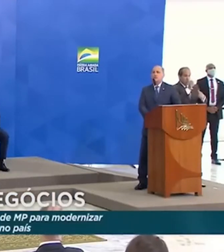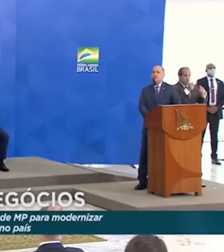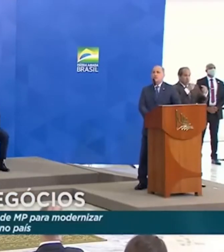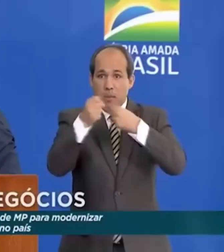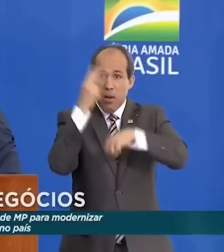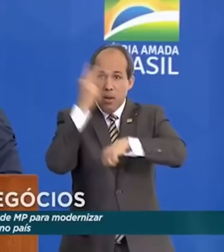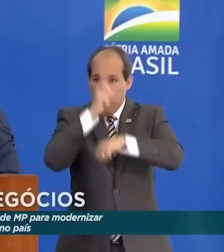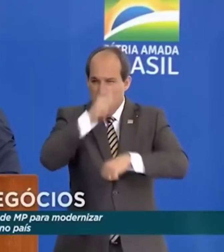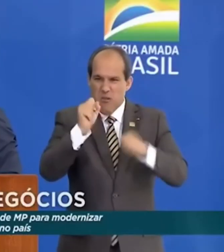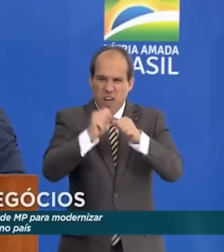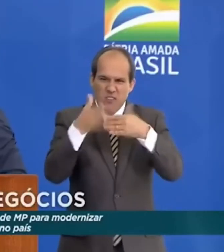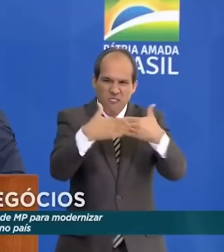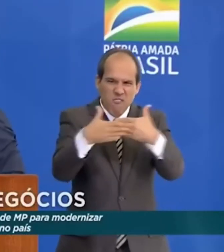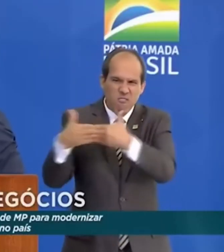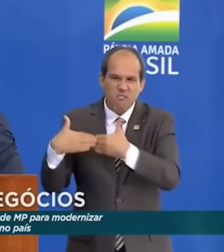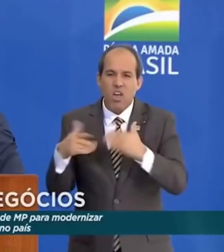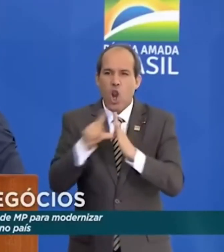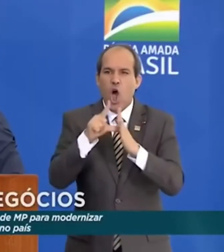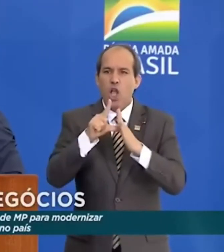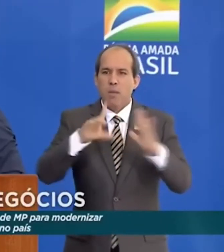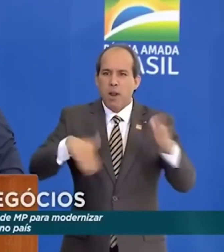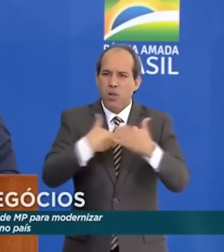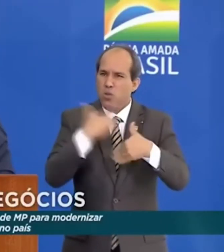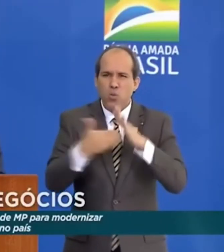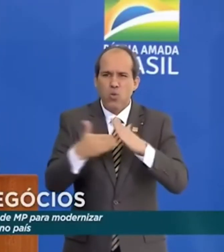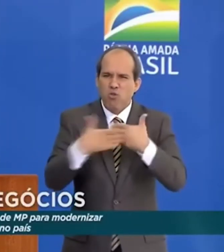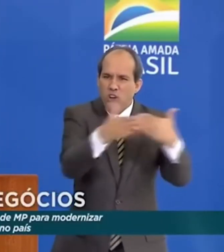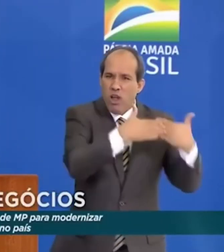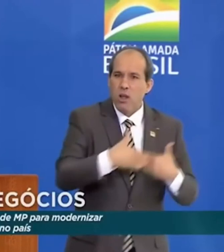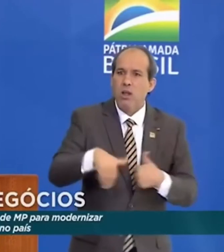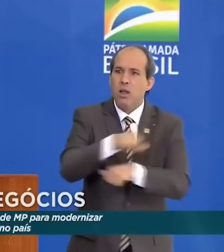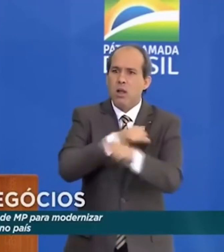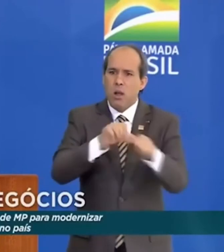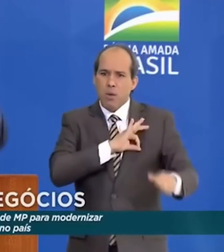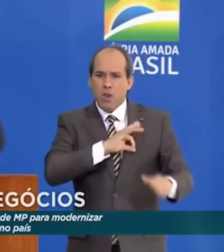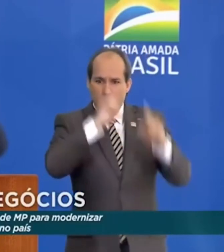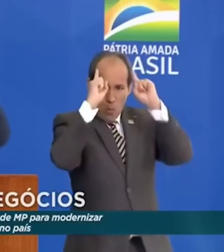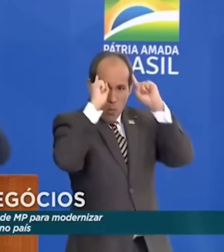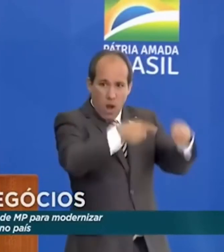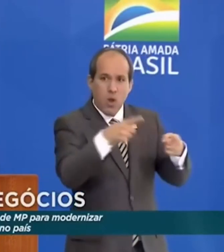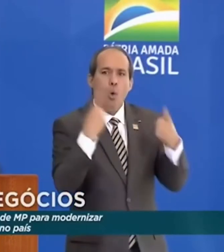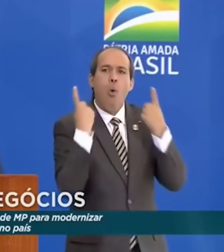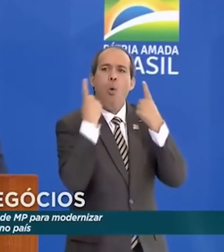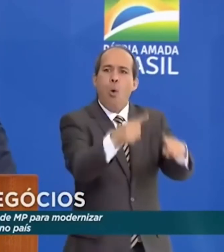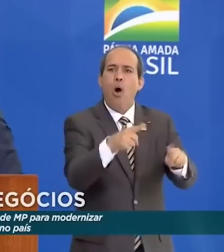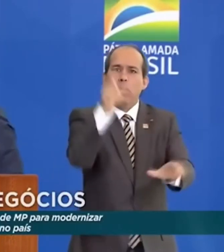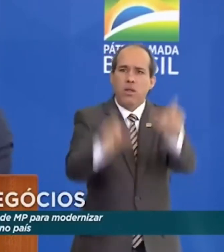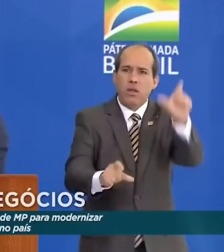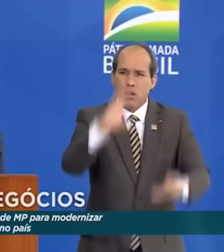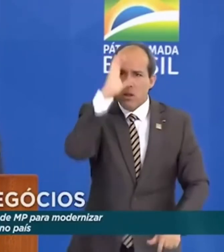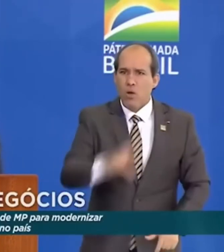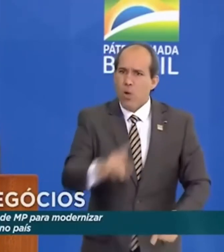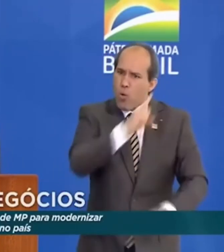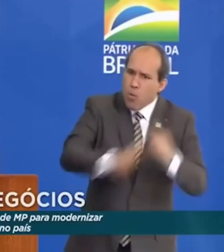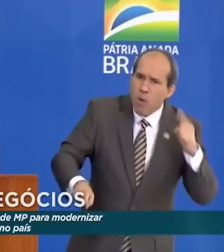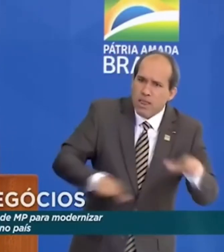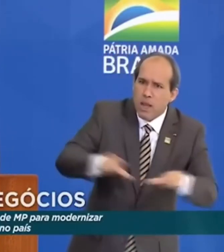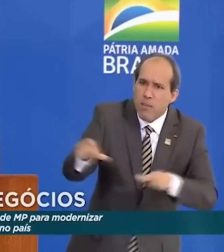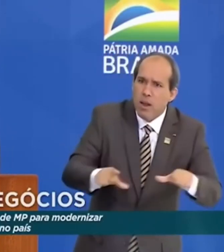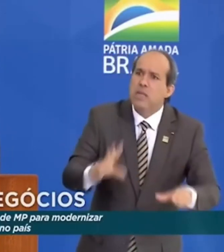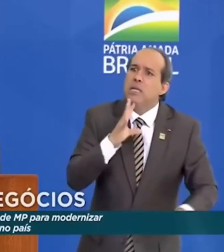cidadãos, cidadãos que clamam pelo direito constitucional de ir e vir, pelo direito constitucional de poder trabalhar, ministro Paulo